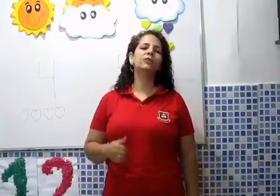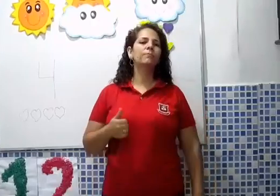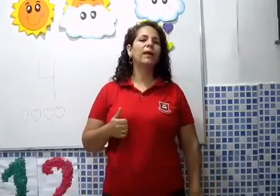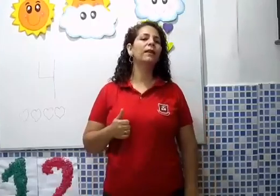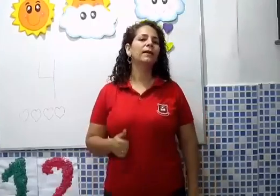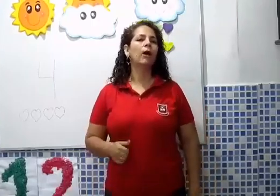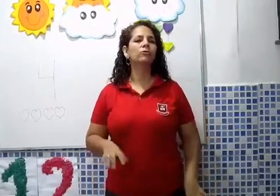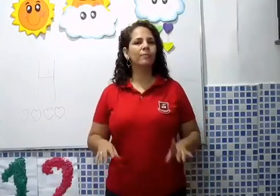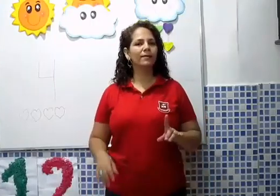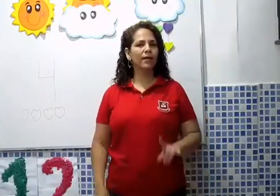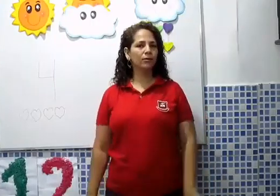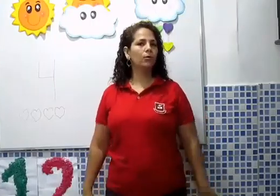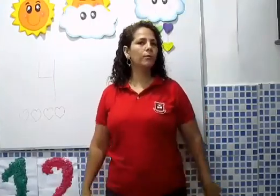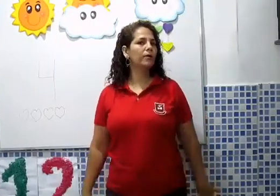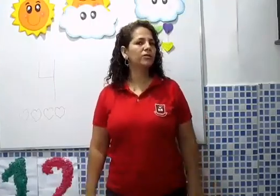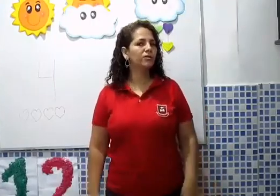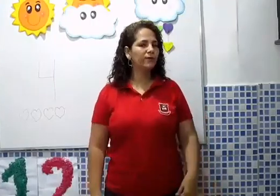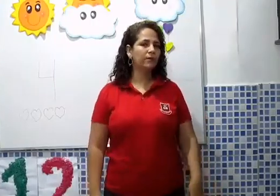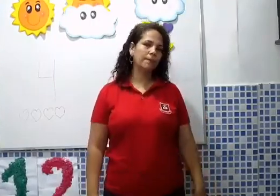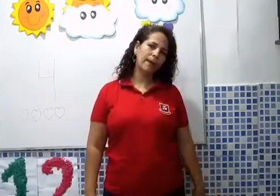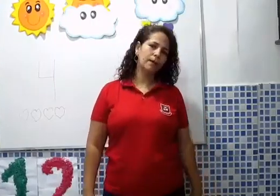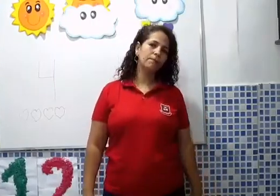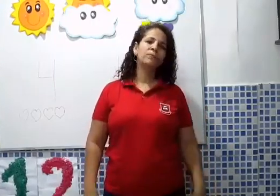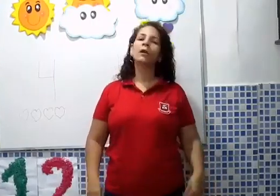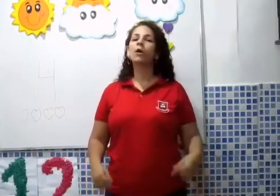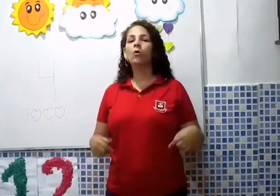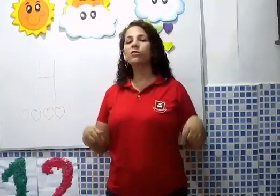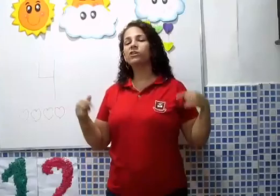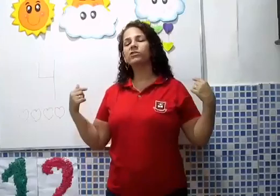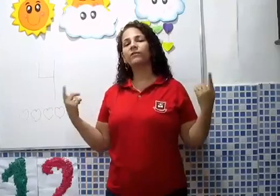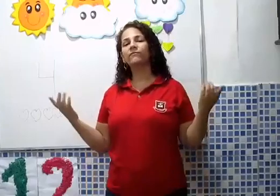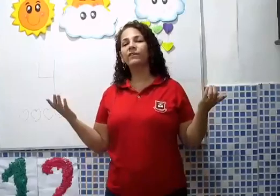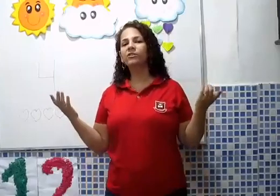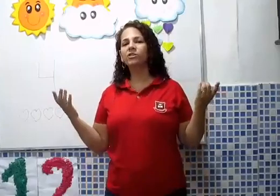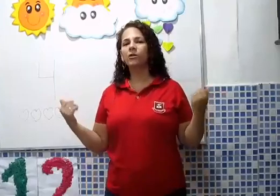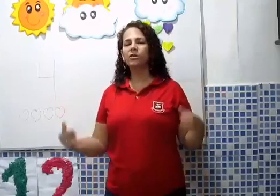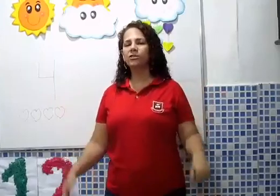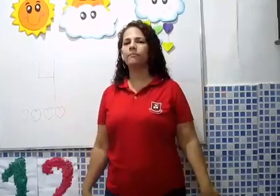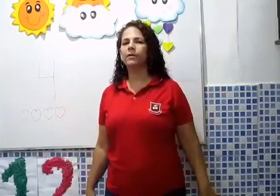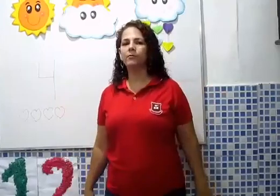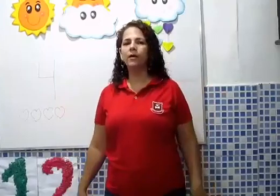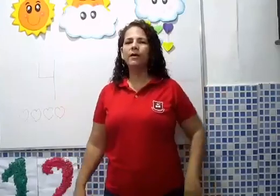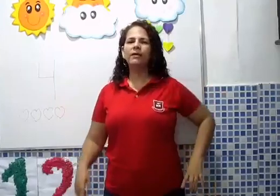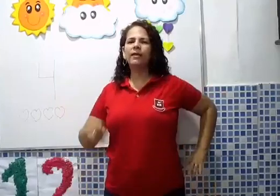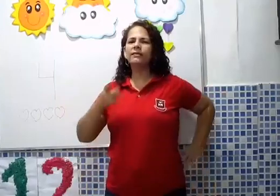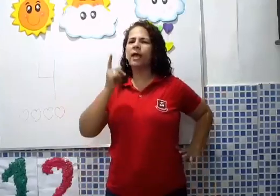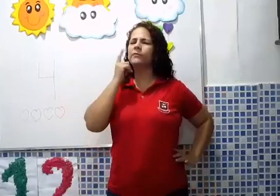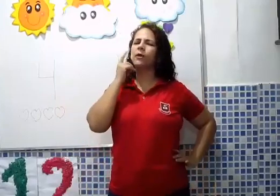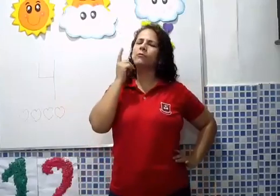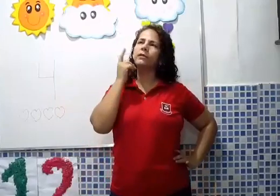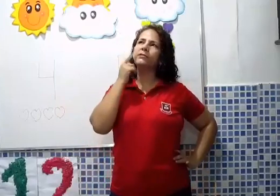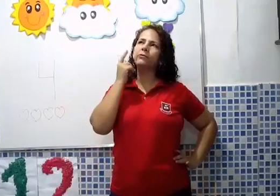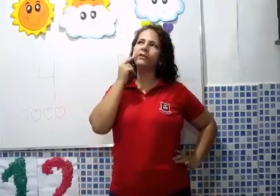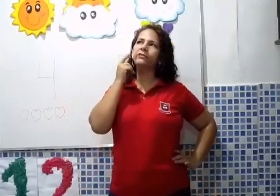bem legal, de uma data comemorativa também. Hoje é dia 22 de abril. Sabe o que aconteceu nesse